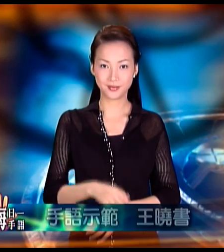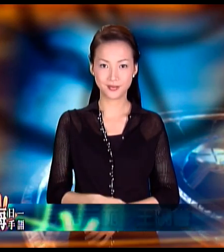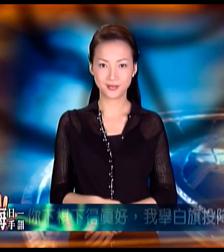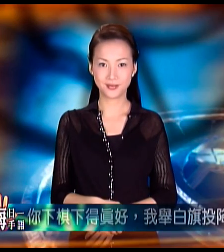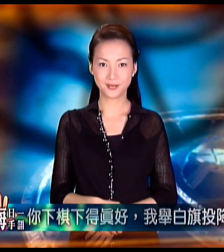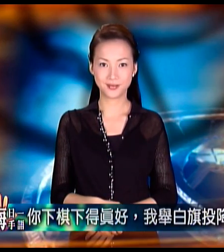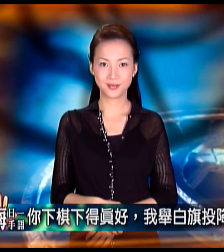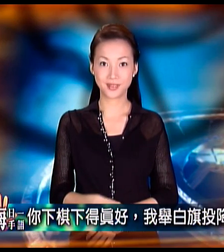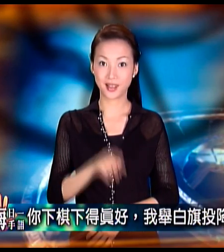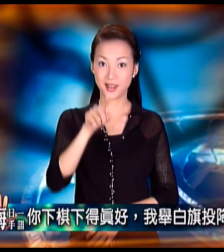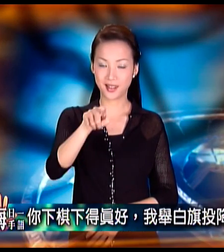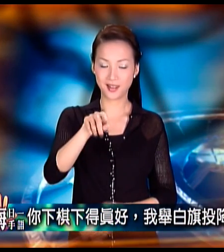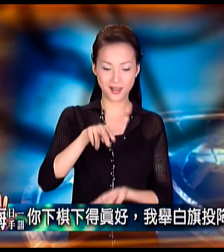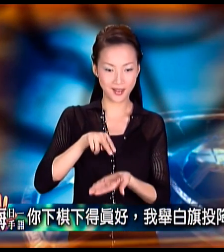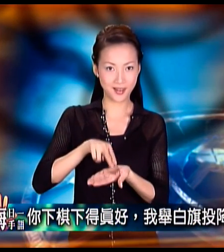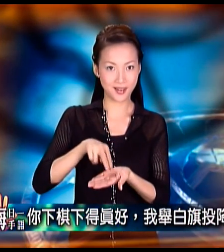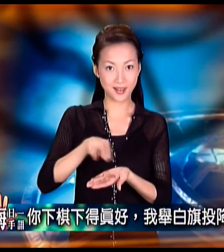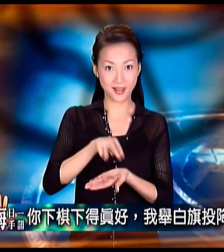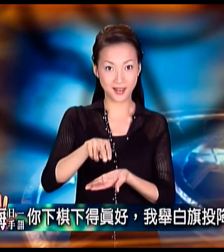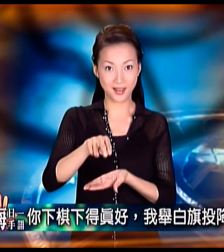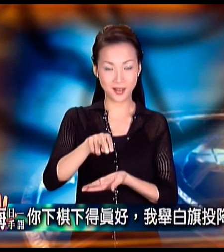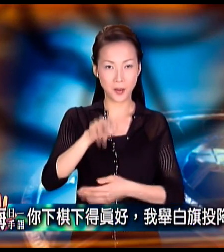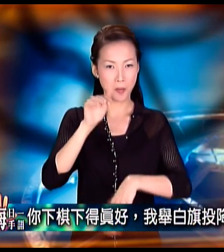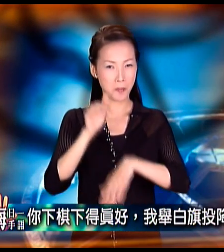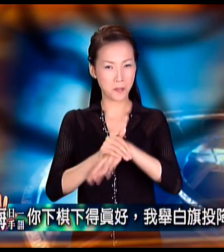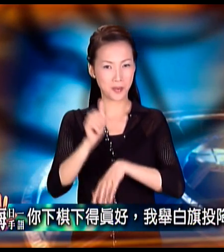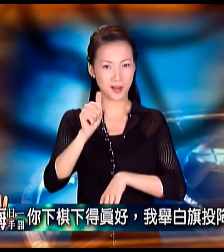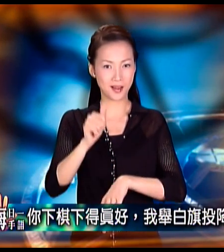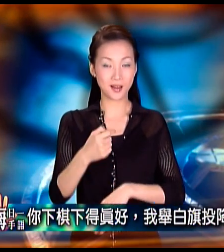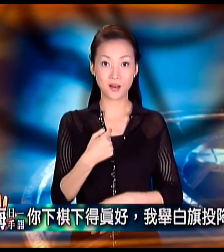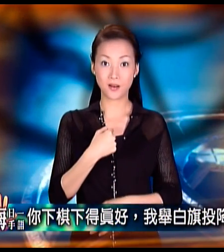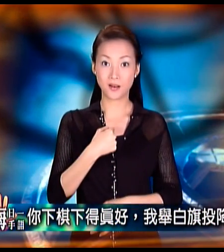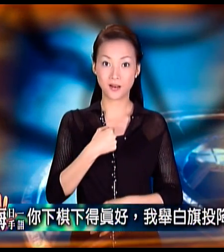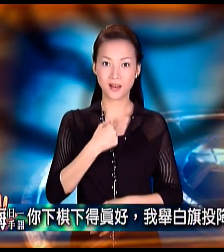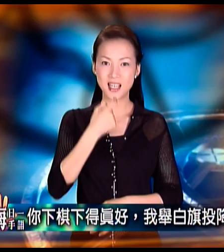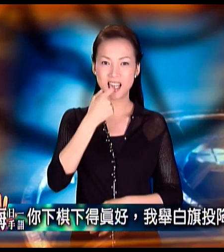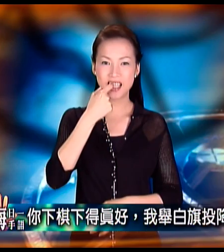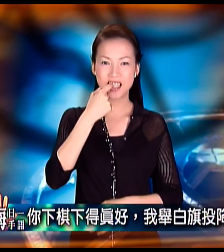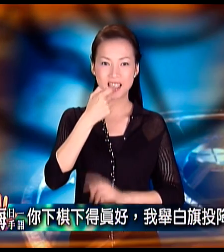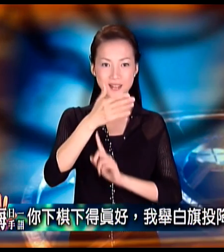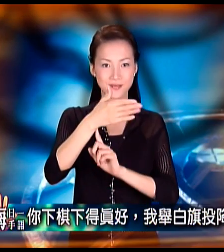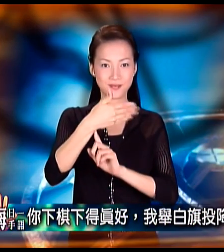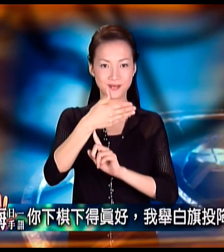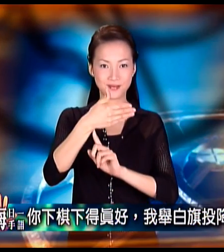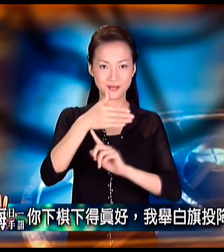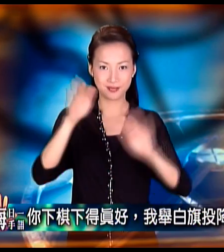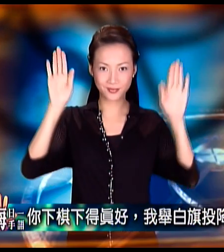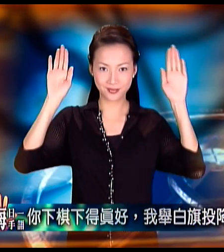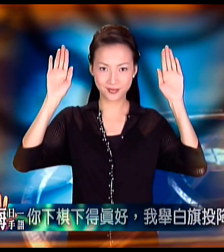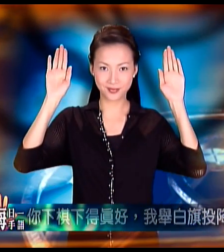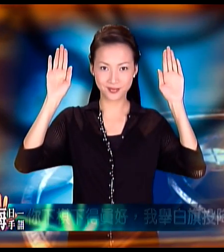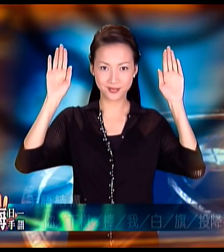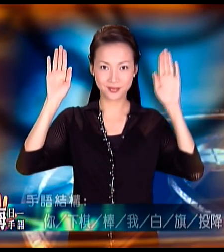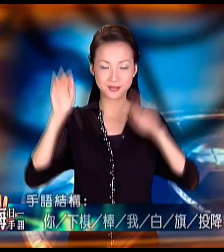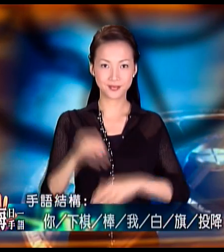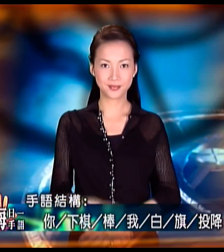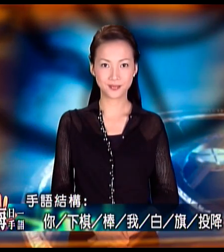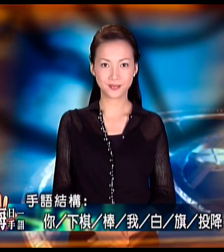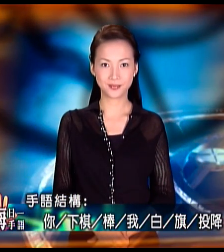的手语。你下棋下得真好，我举白旗投降了。手语的结